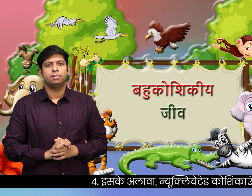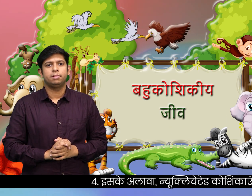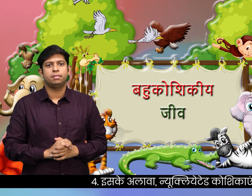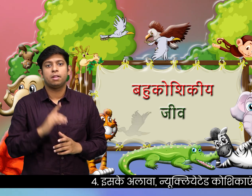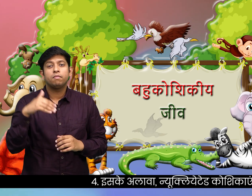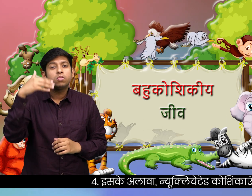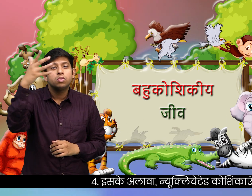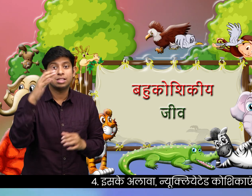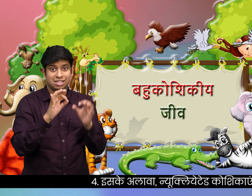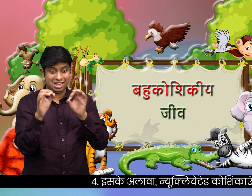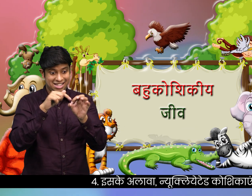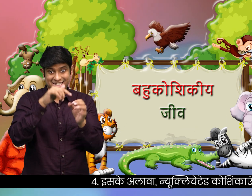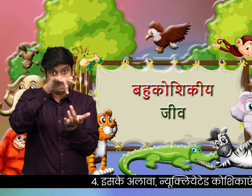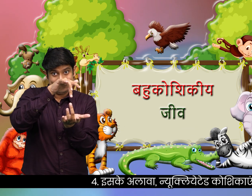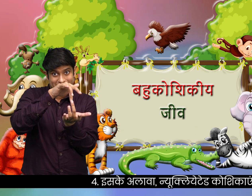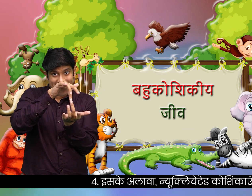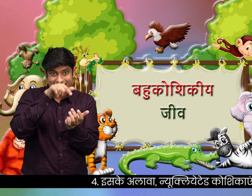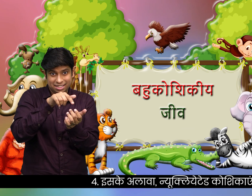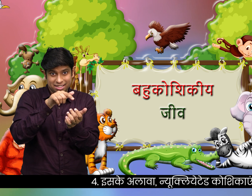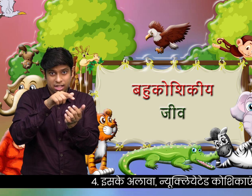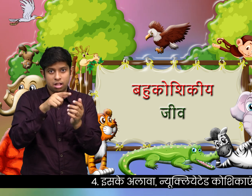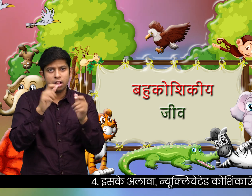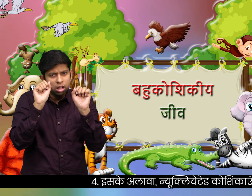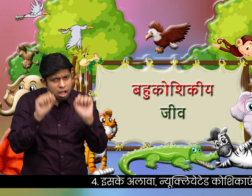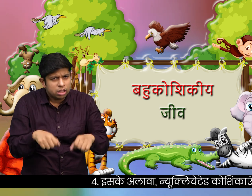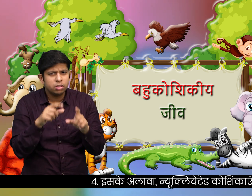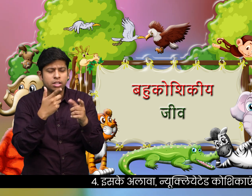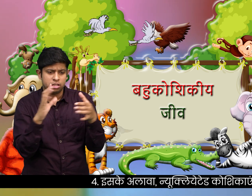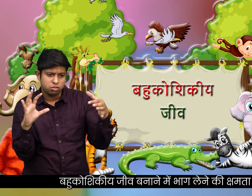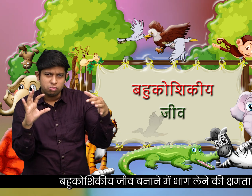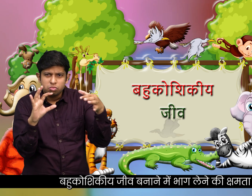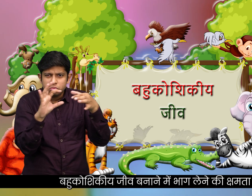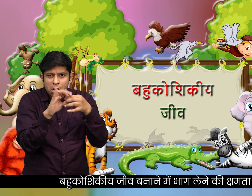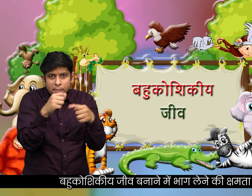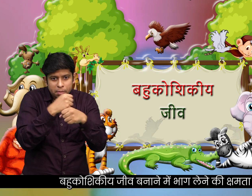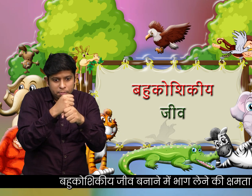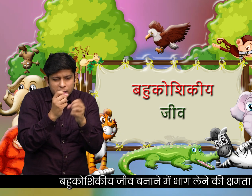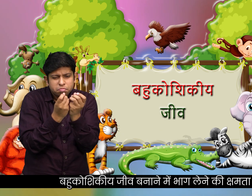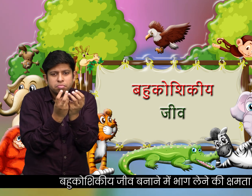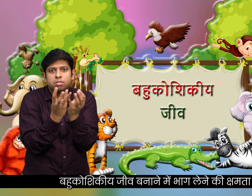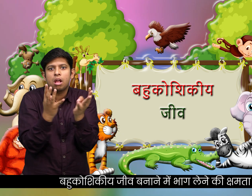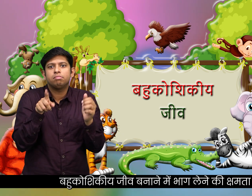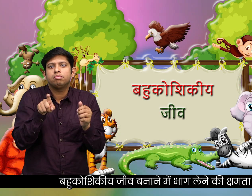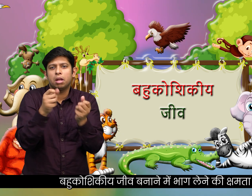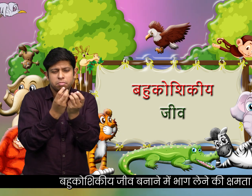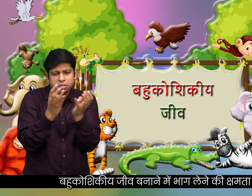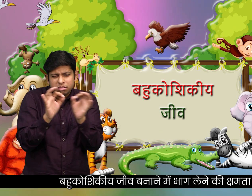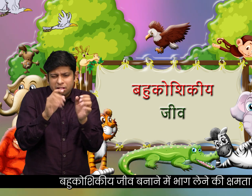चौथा, इसके अलावा न्यूट्रेटेड को कोशिकाएं बहुकोशिकीय जीव बनाने में भाग लेने की